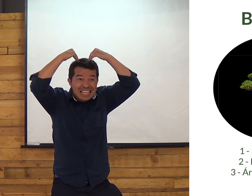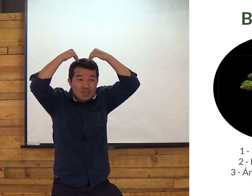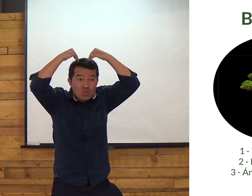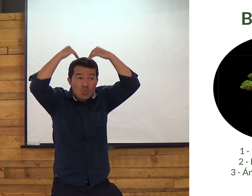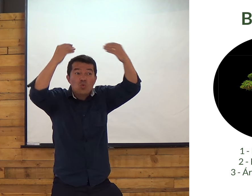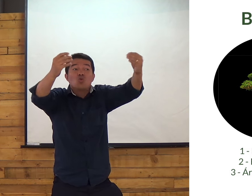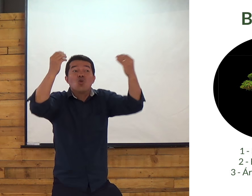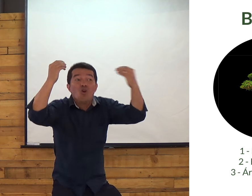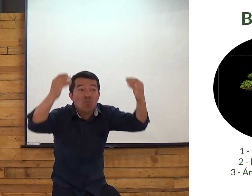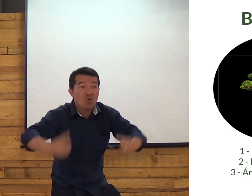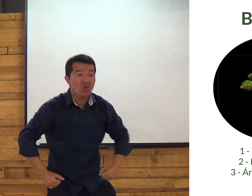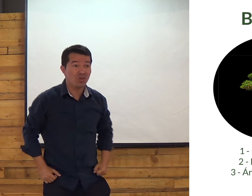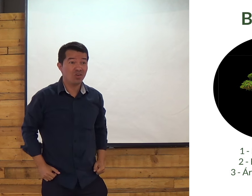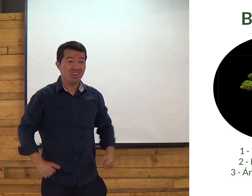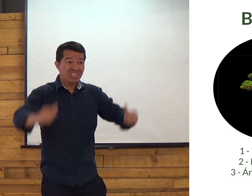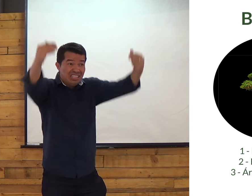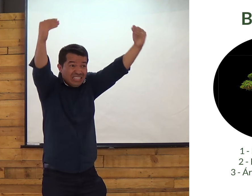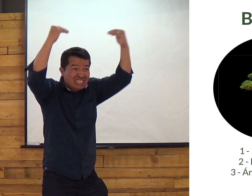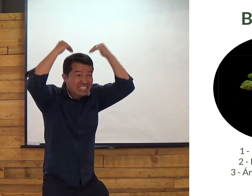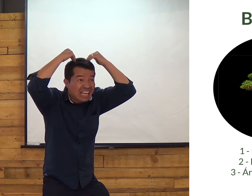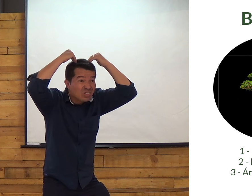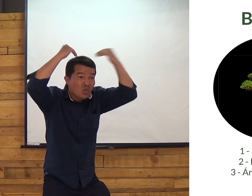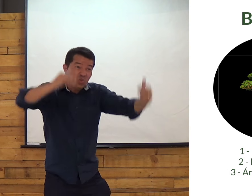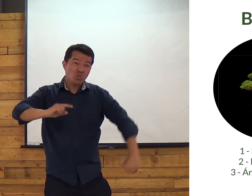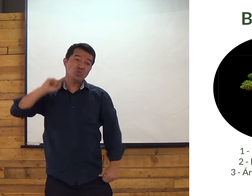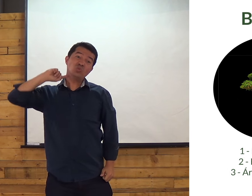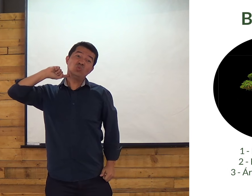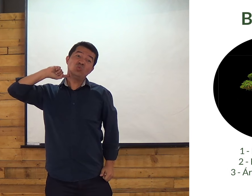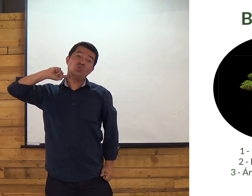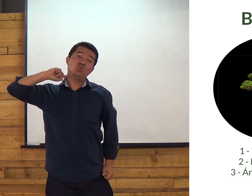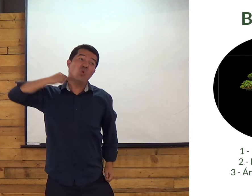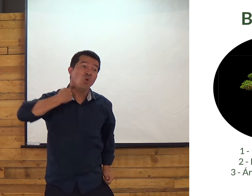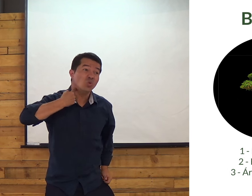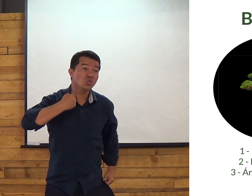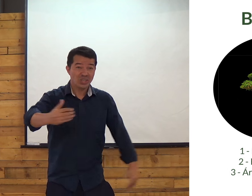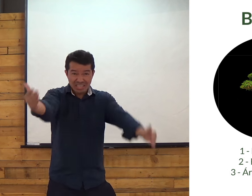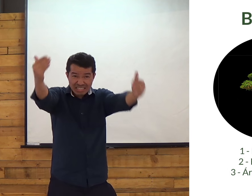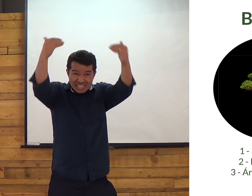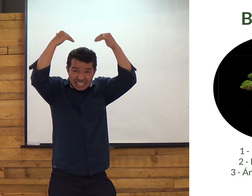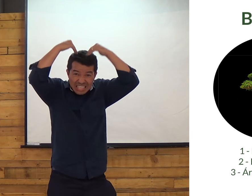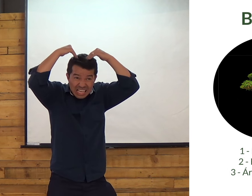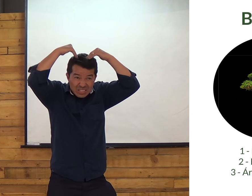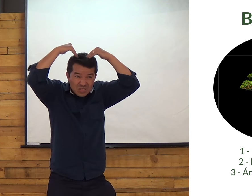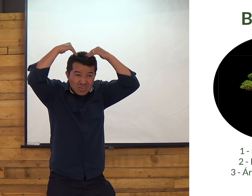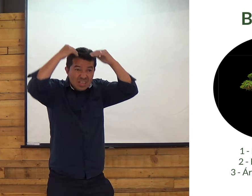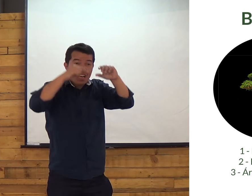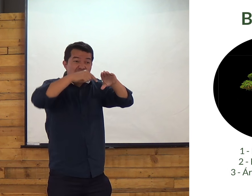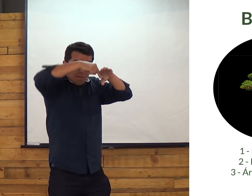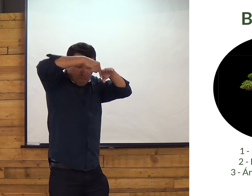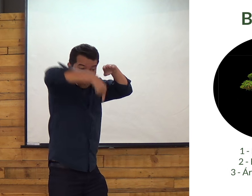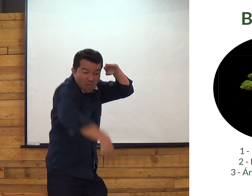mostrar. Mas dentro, como está? Dentro, sujo,